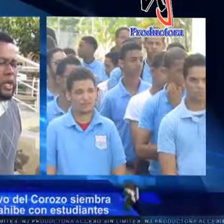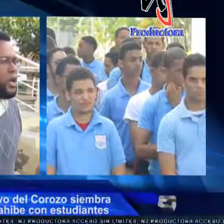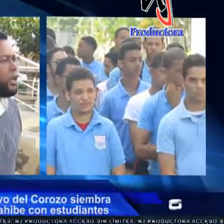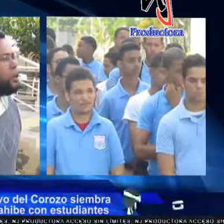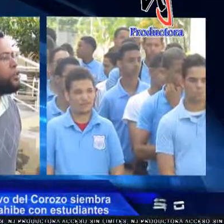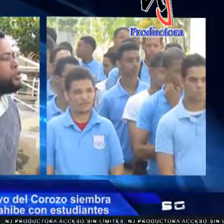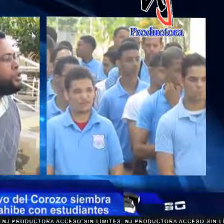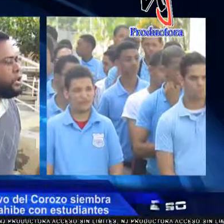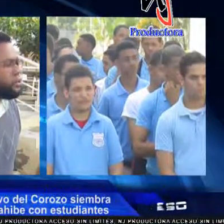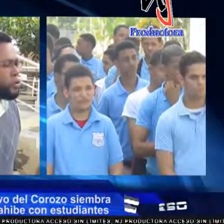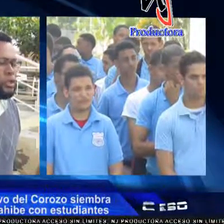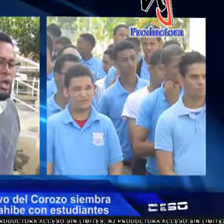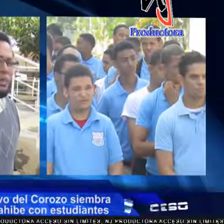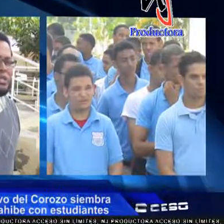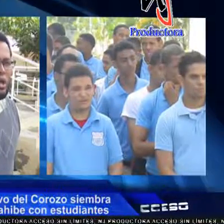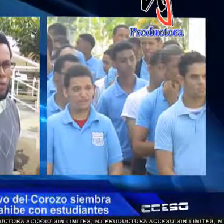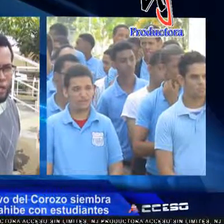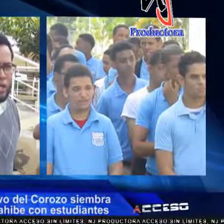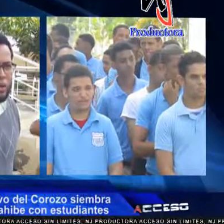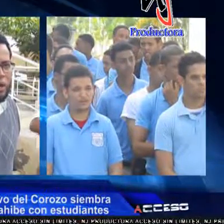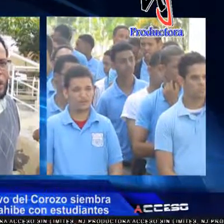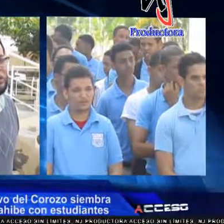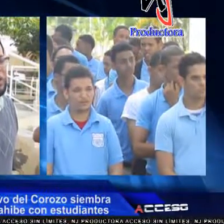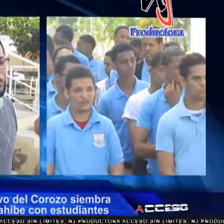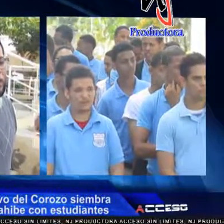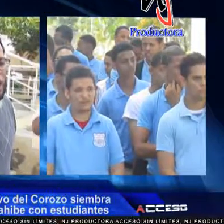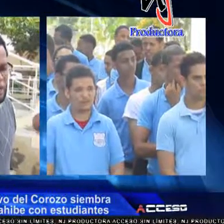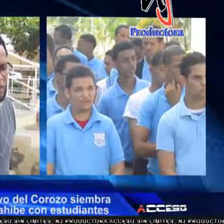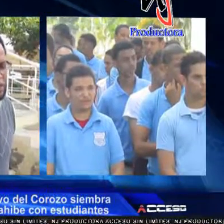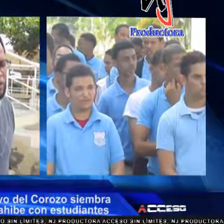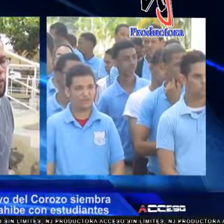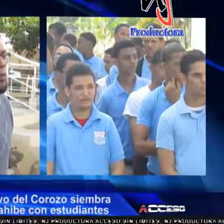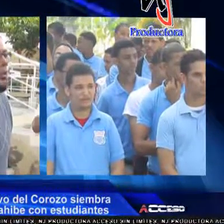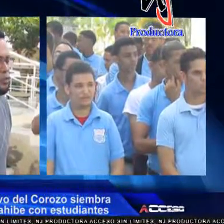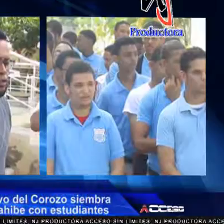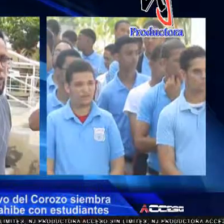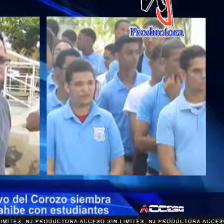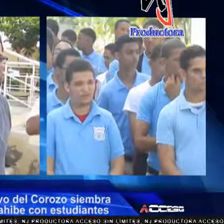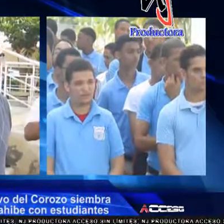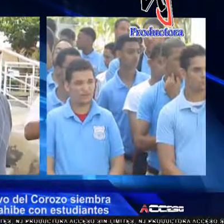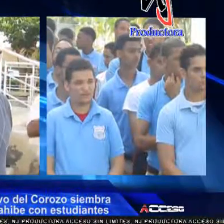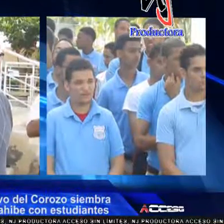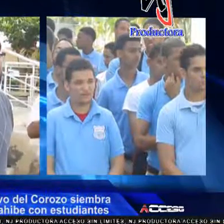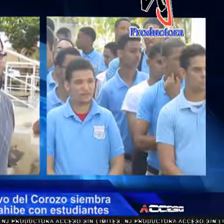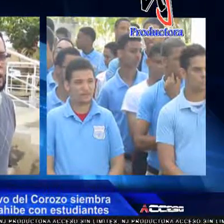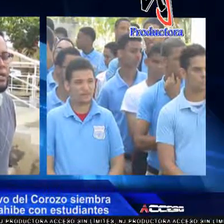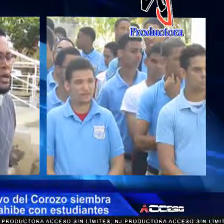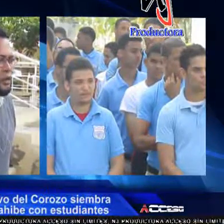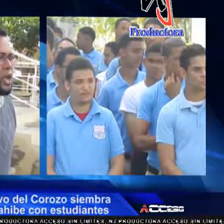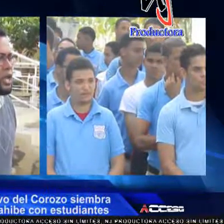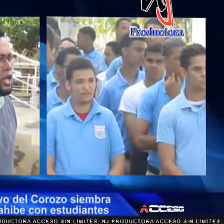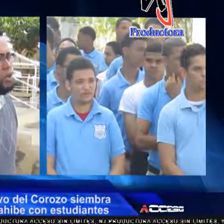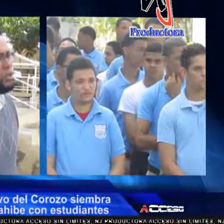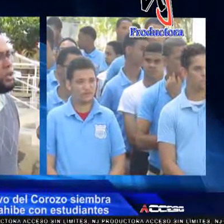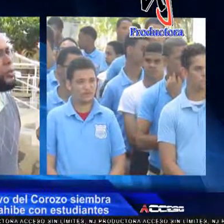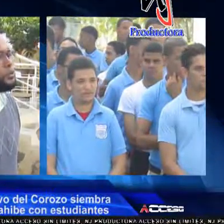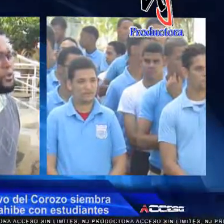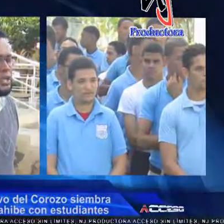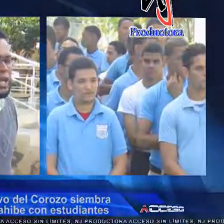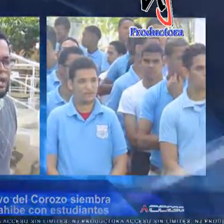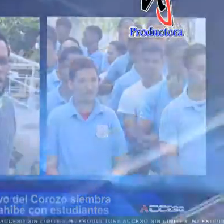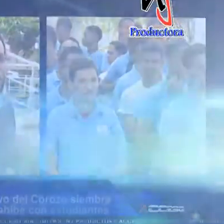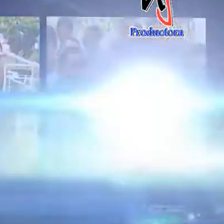igual que los niños con discapacidad auditiva se encuentren en este centro para nosotros poder desarrollar en ellos